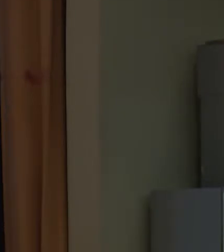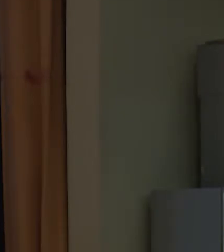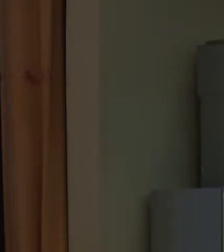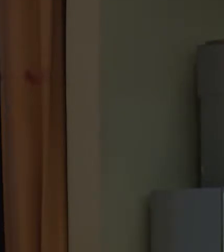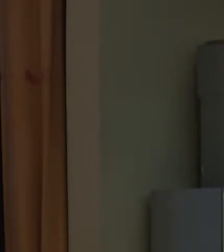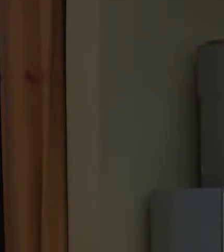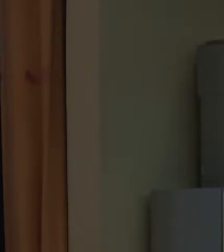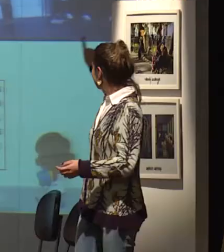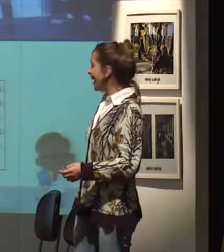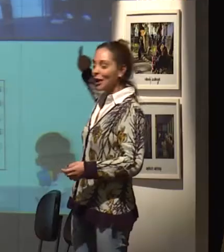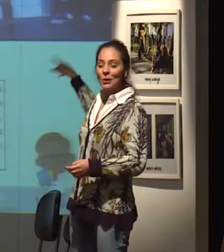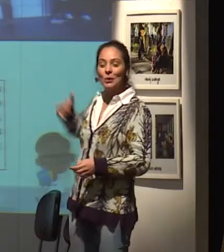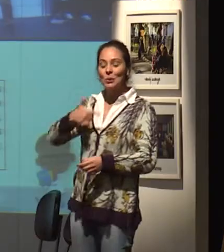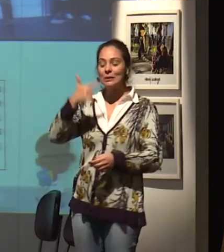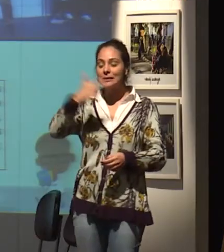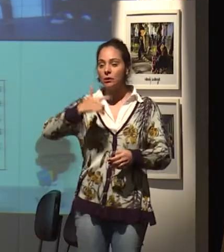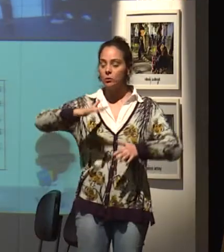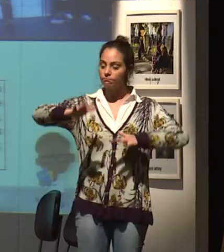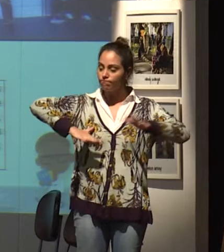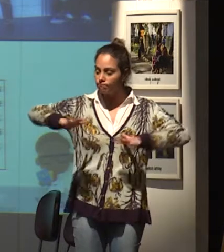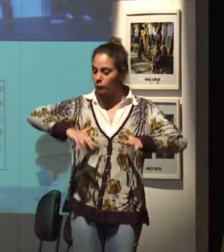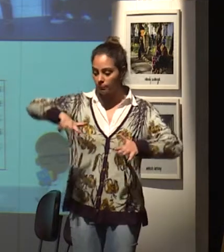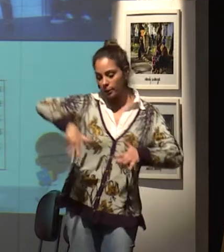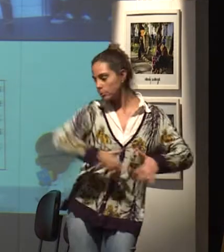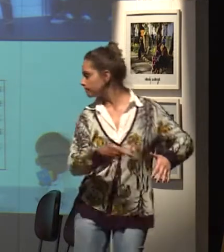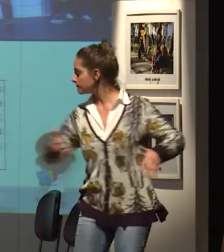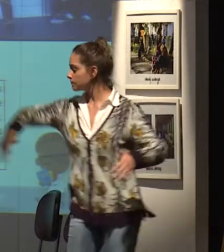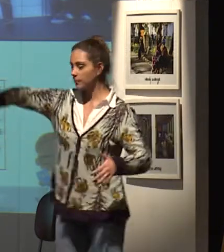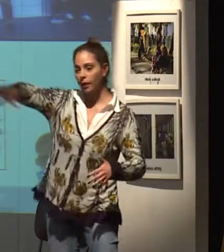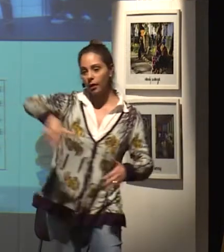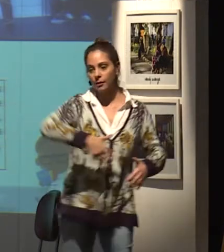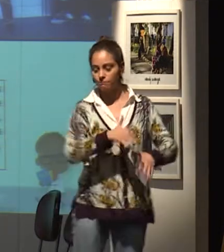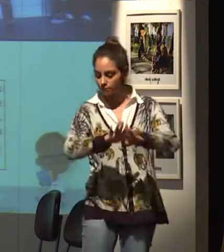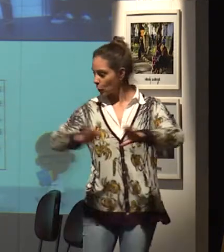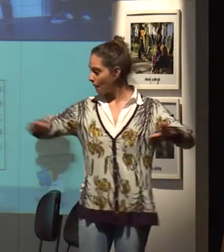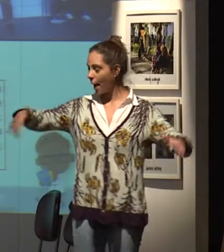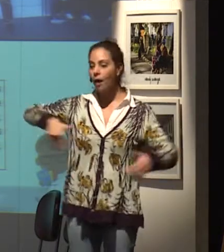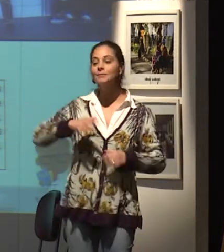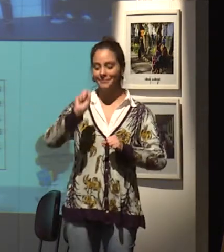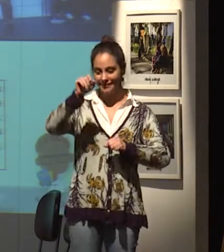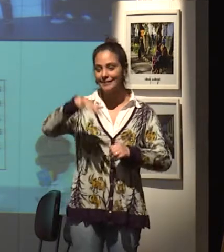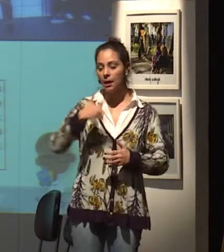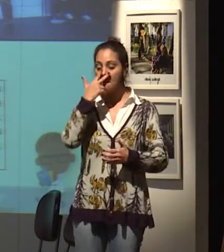E foi o que eles me falaram, né? Que parecia com rap. E o segundo fala através de uma dança corporal, em cima do